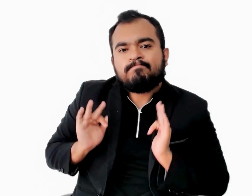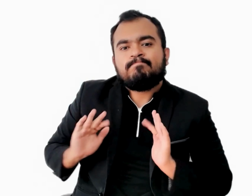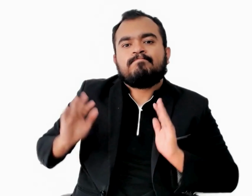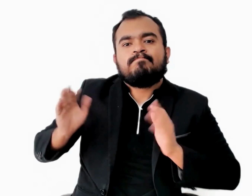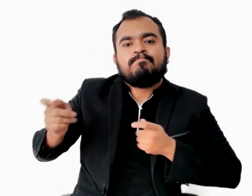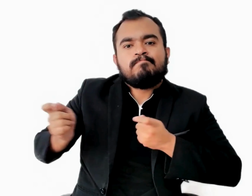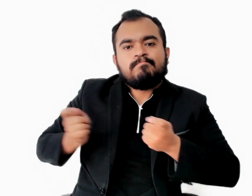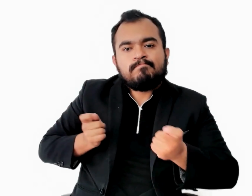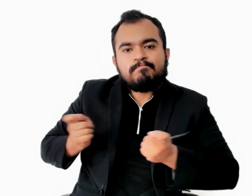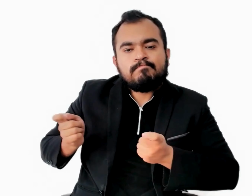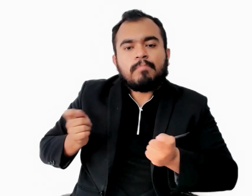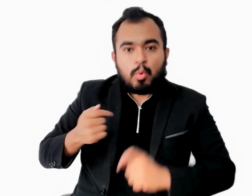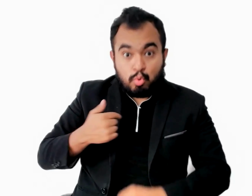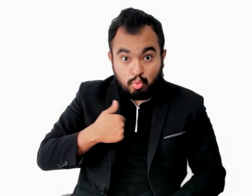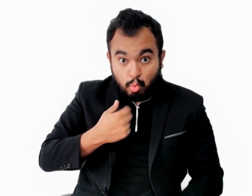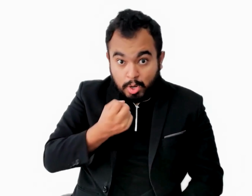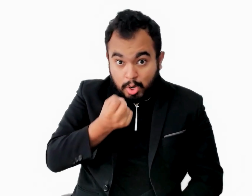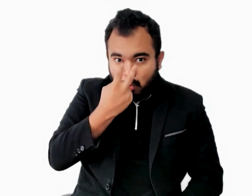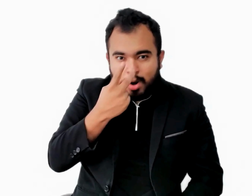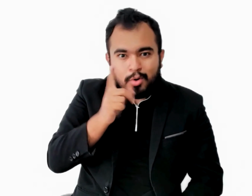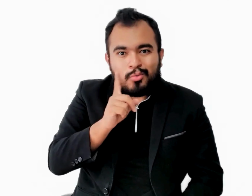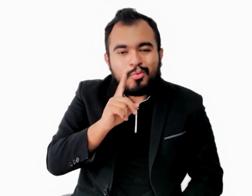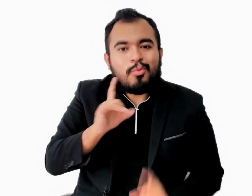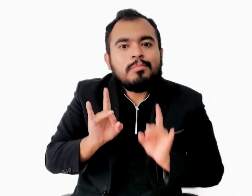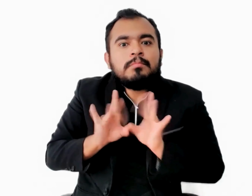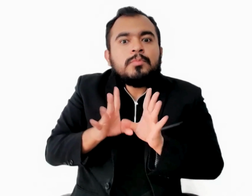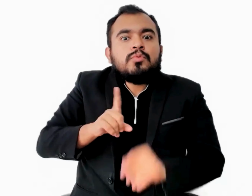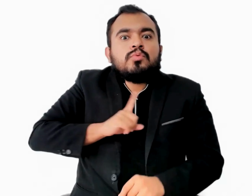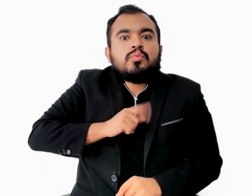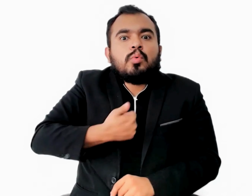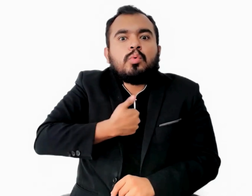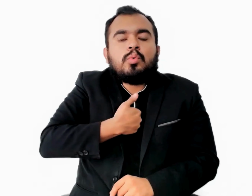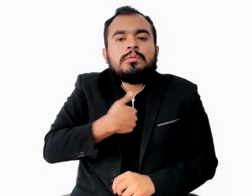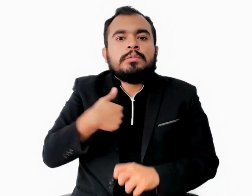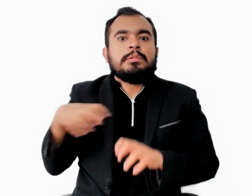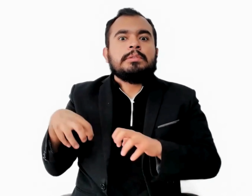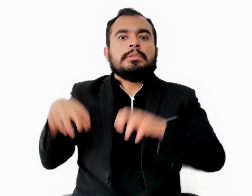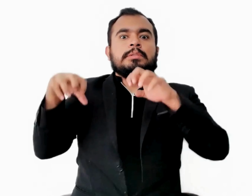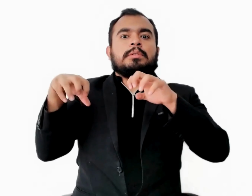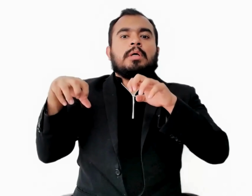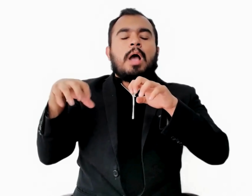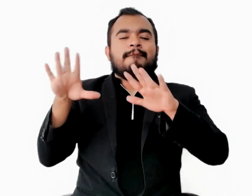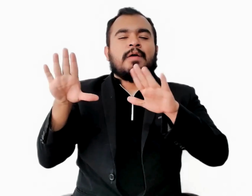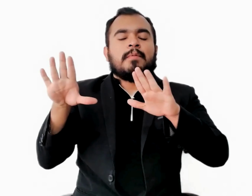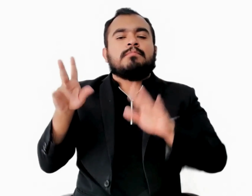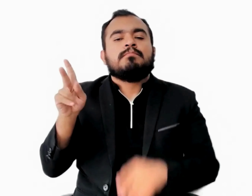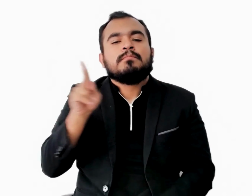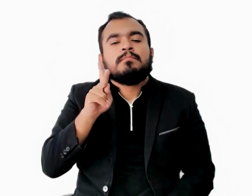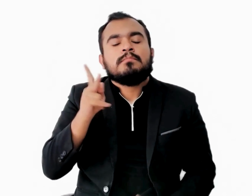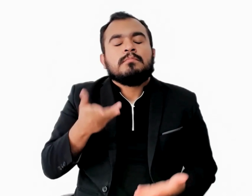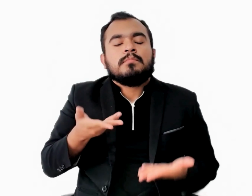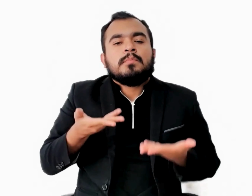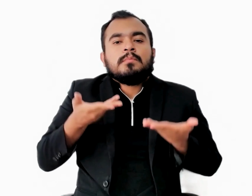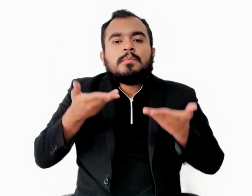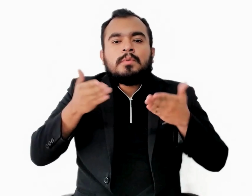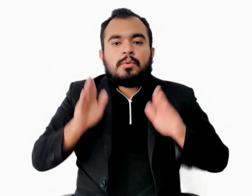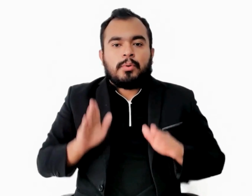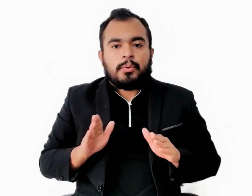estoy enojada, es que estoy instintivamente reaccionando ante esta situación que me genera estrés. Respiremos, resolvámosla diferente. Y